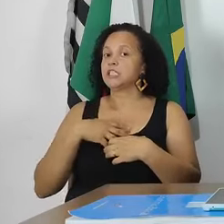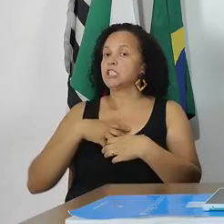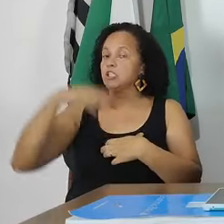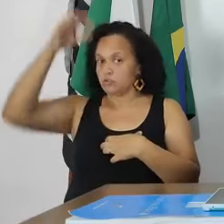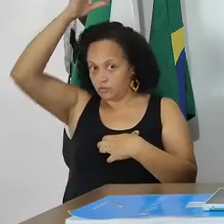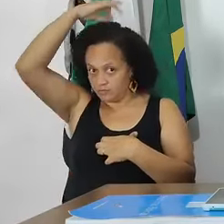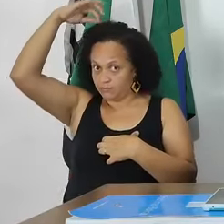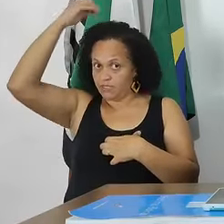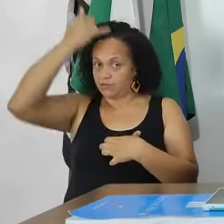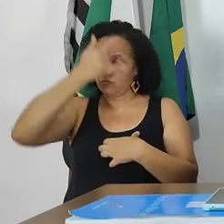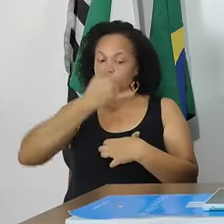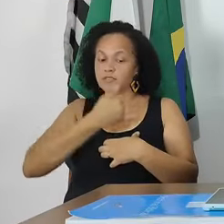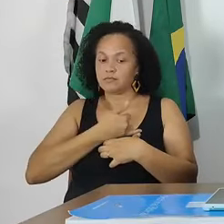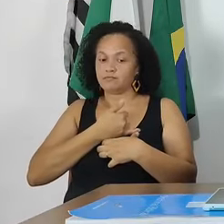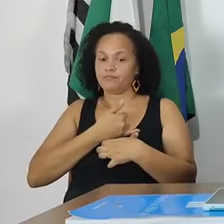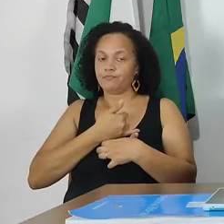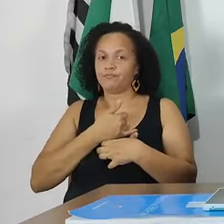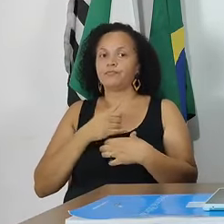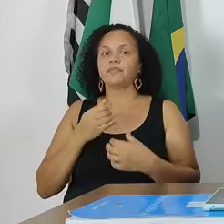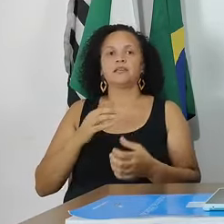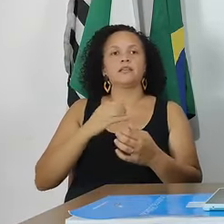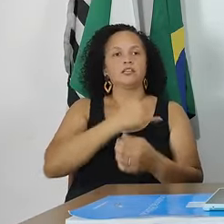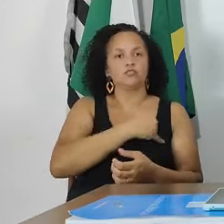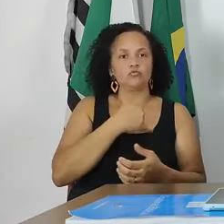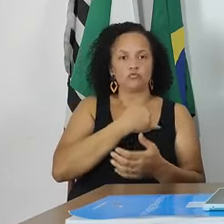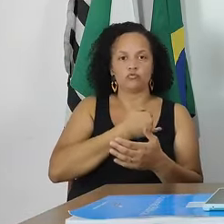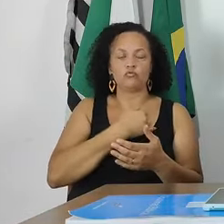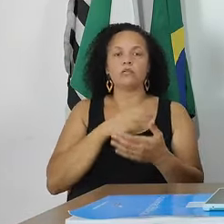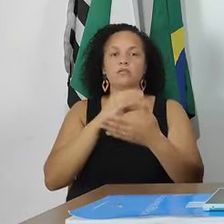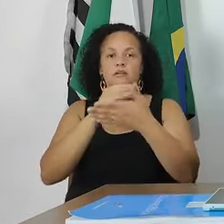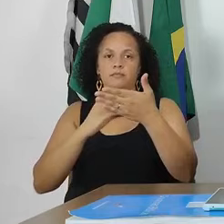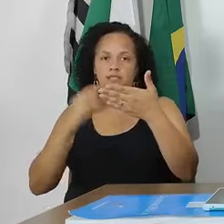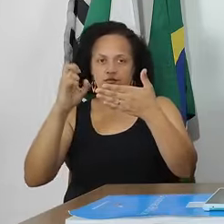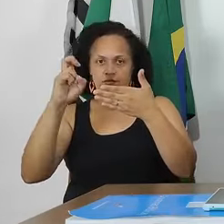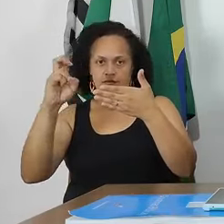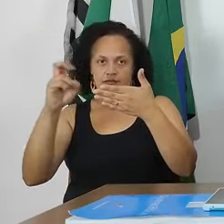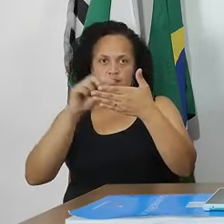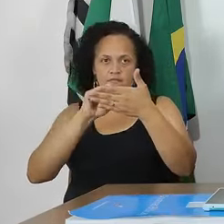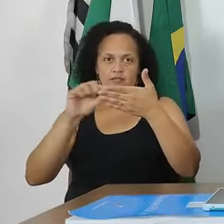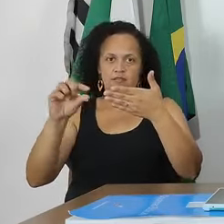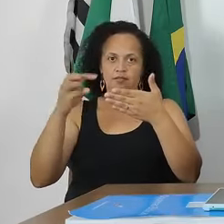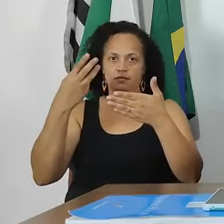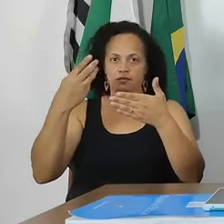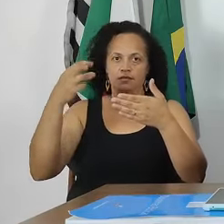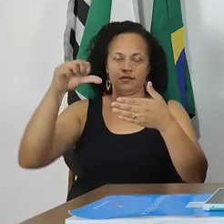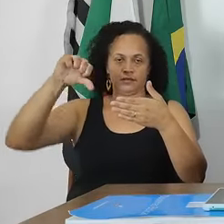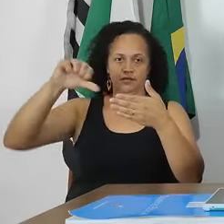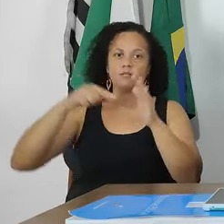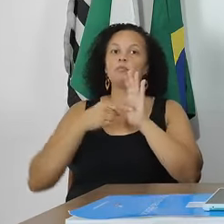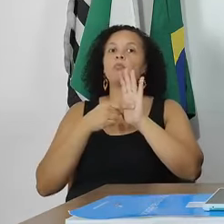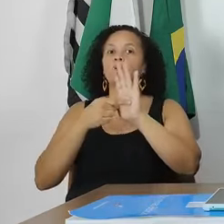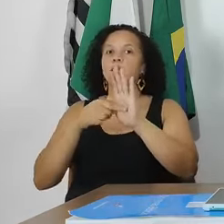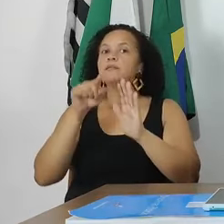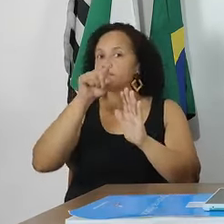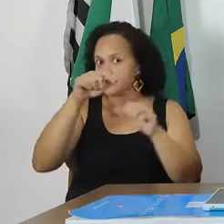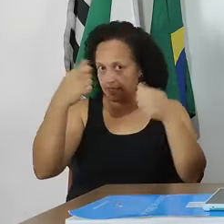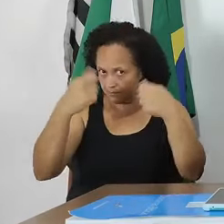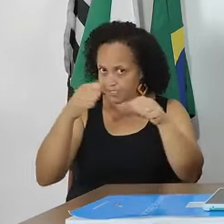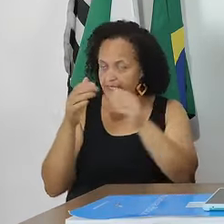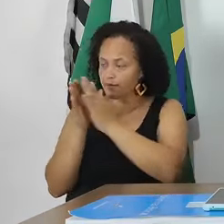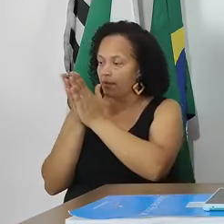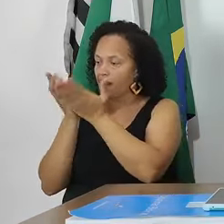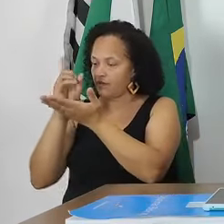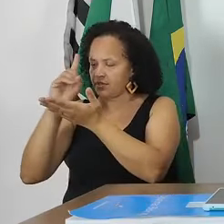as Escrituras, porque vos cuidais de ter nelas vida eterna, e são elas que testificam de